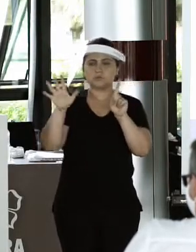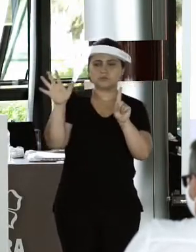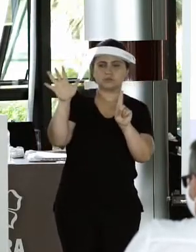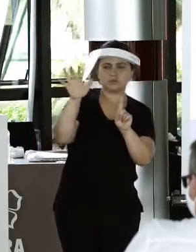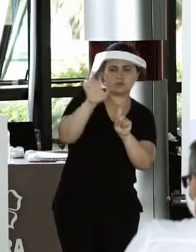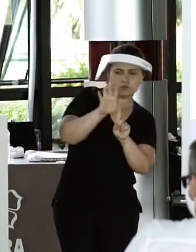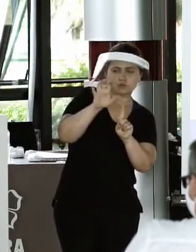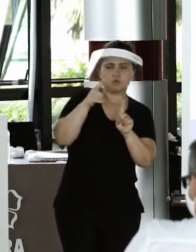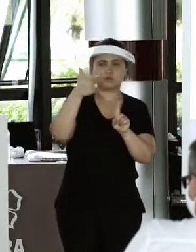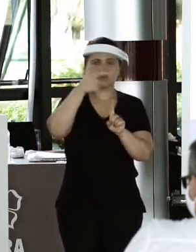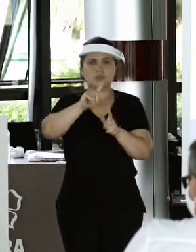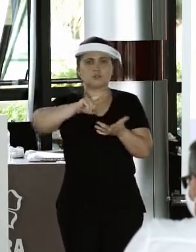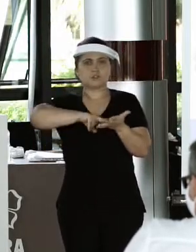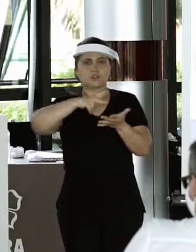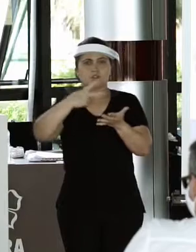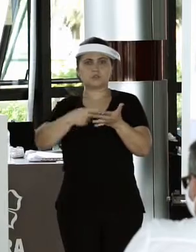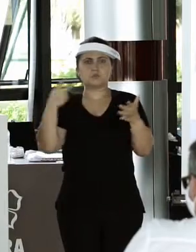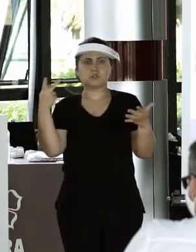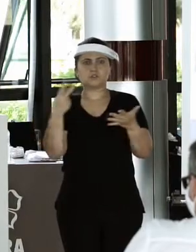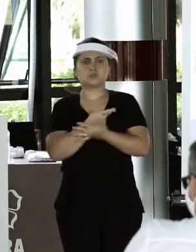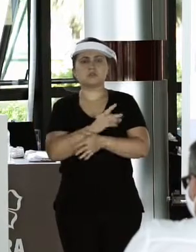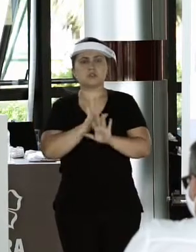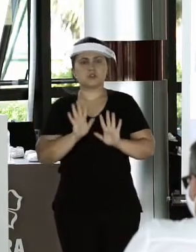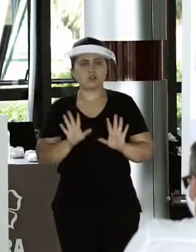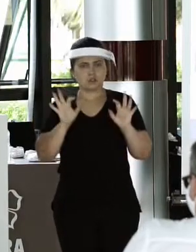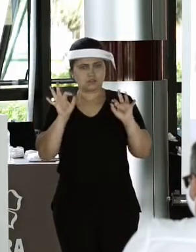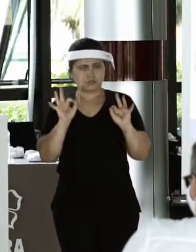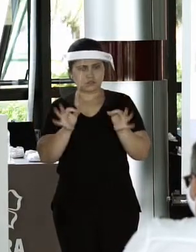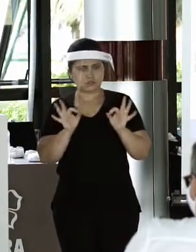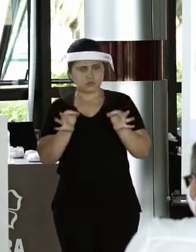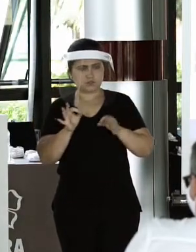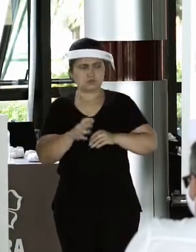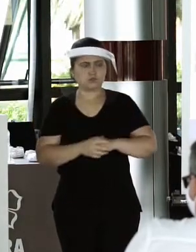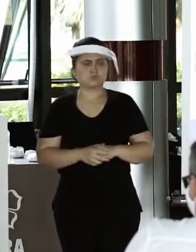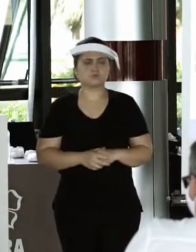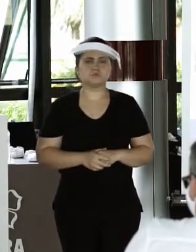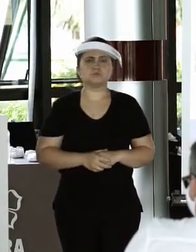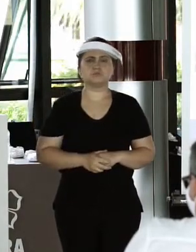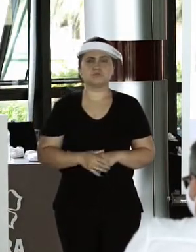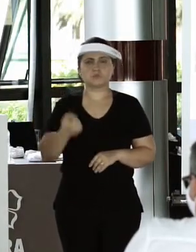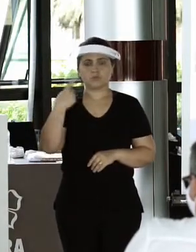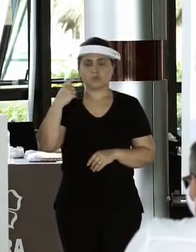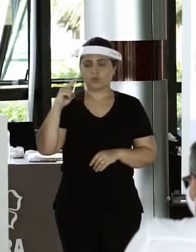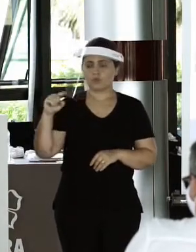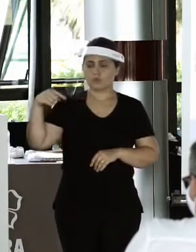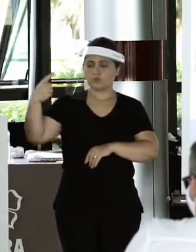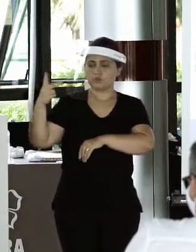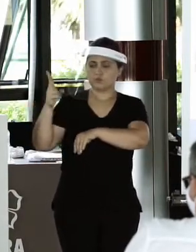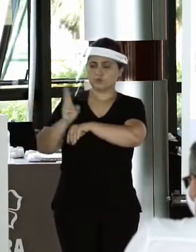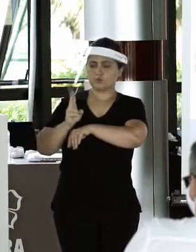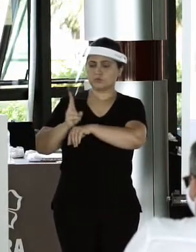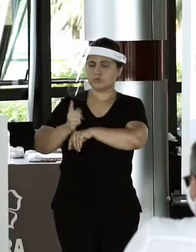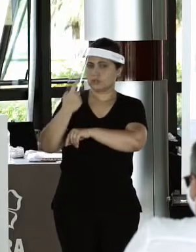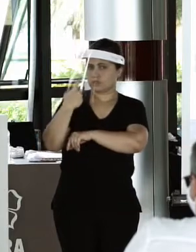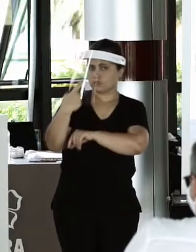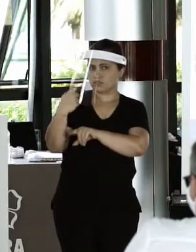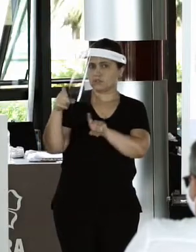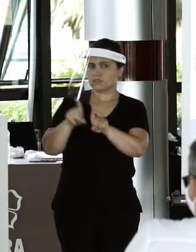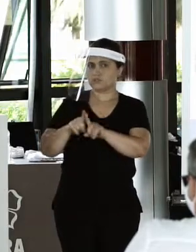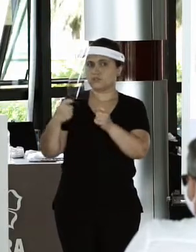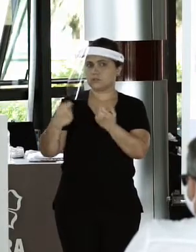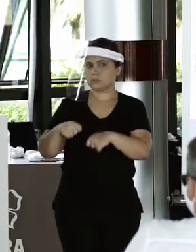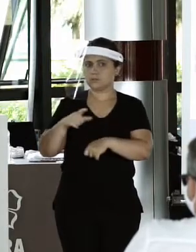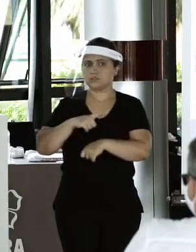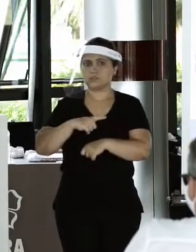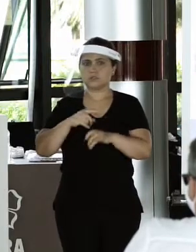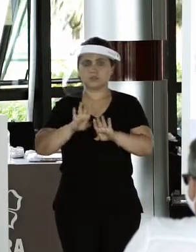sombreamento para não ter interpretações equivocadas, certo? Olha só o outro cuidado aqui, interessante também.